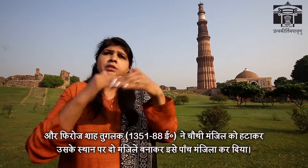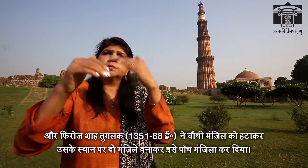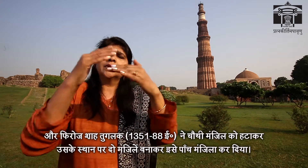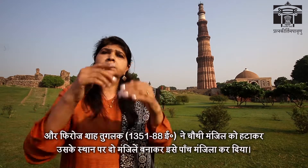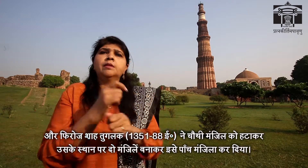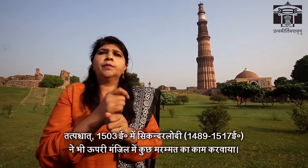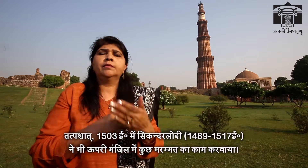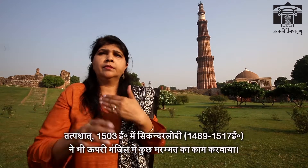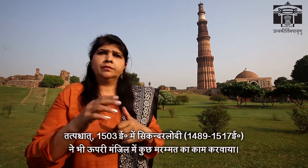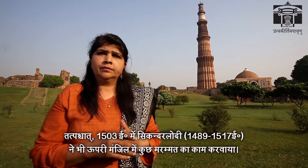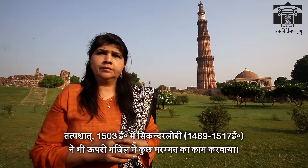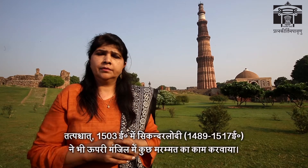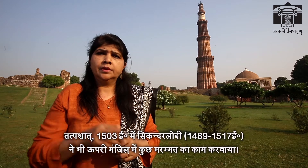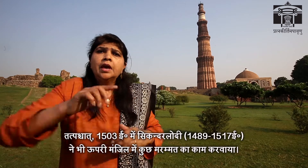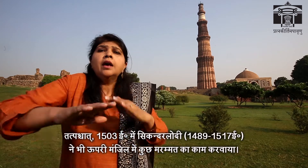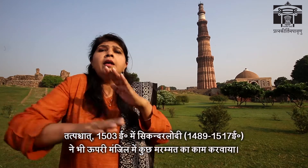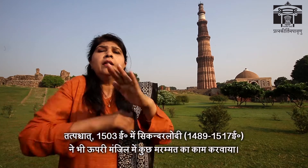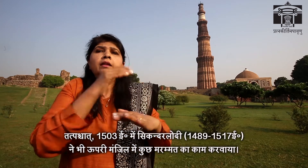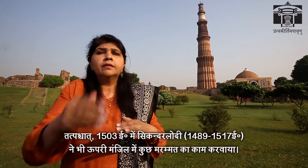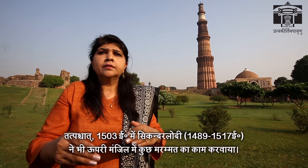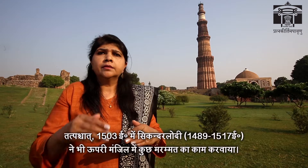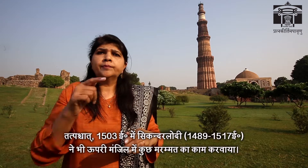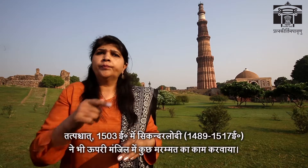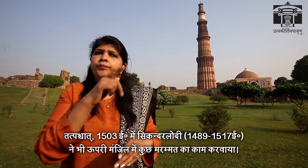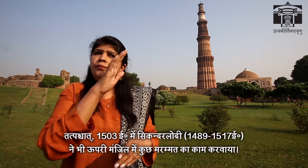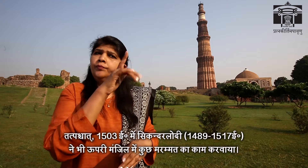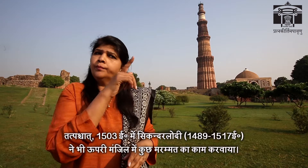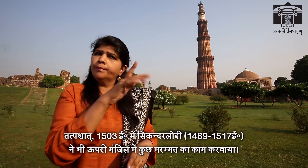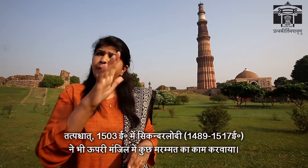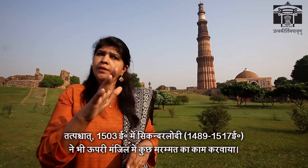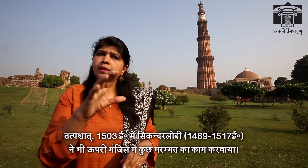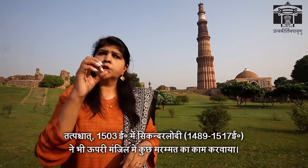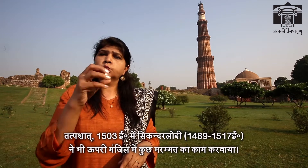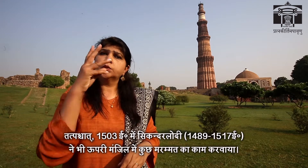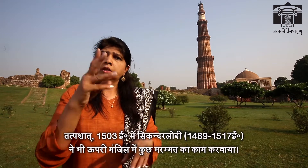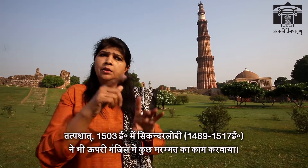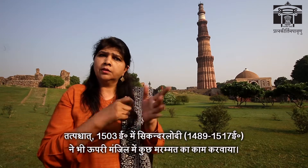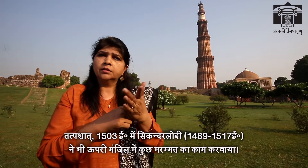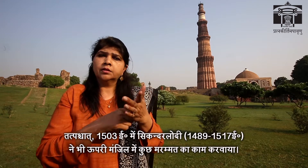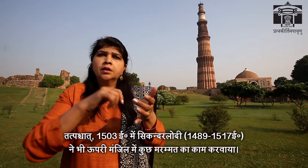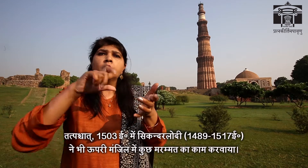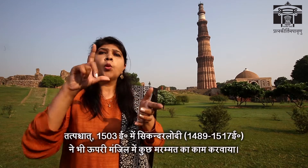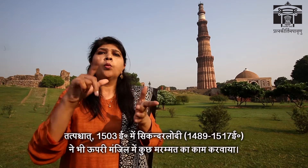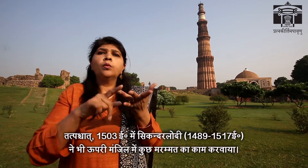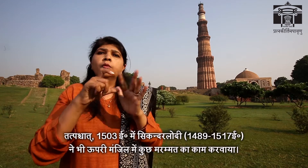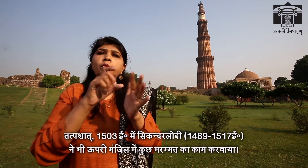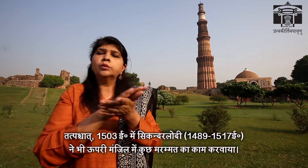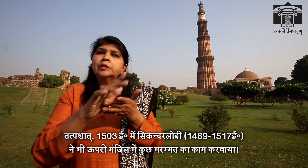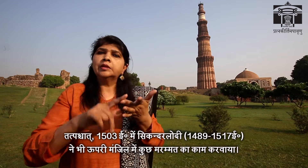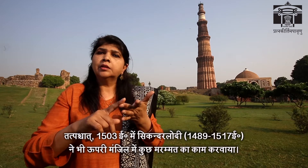दिया। तत्पश्चात 1503 ईस्वी में सिकंदर लोधी ने भी ऊपरी मंजिल